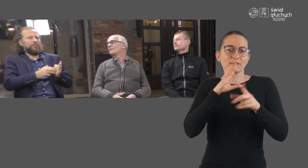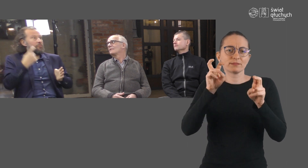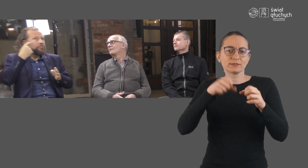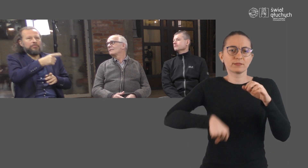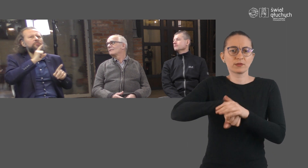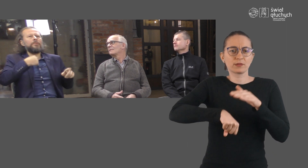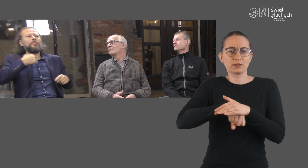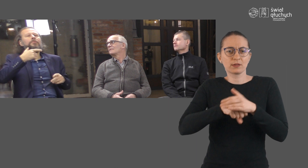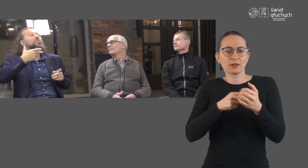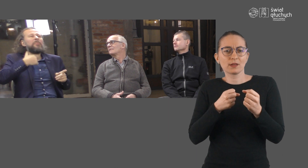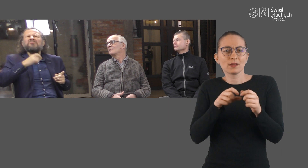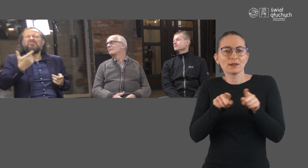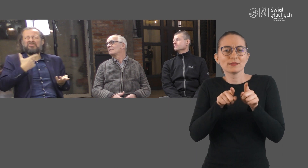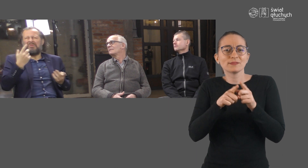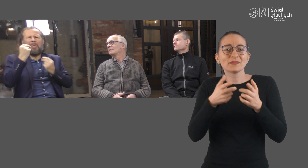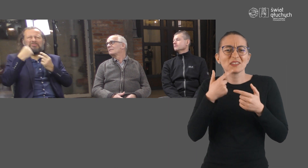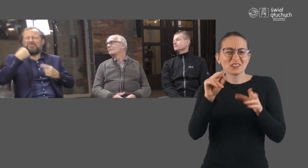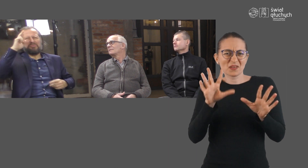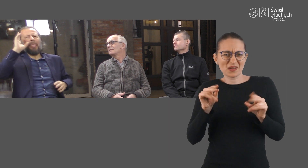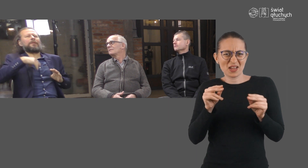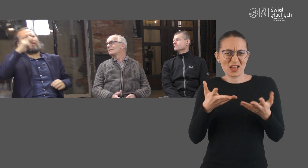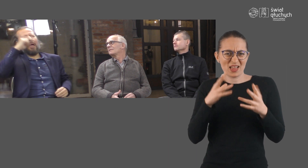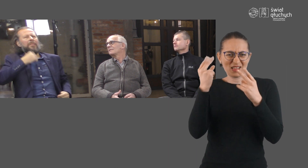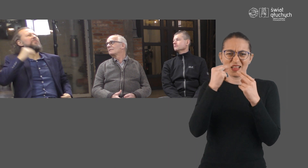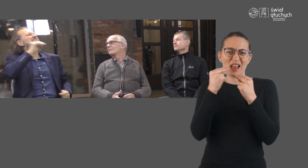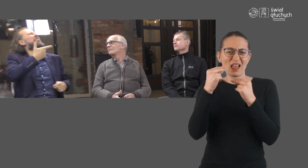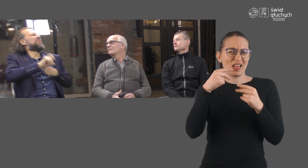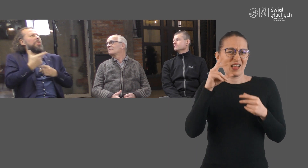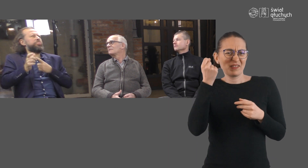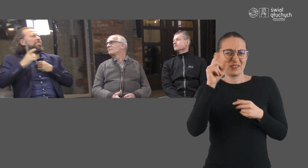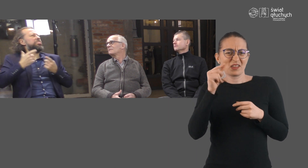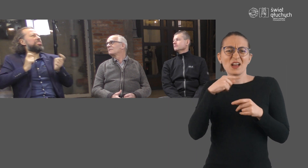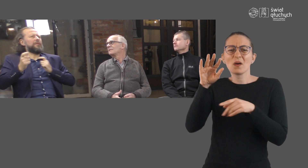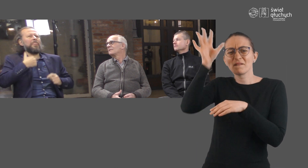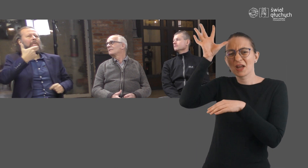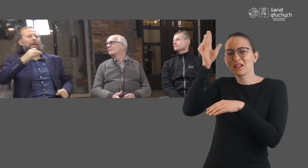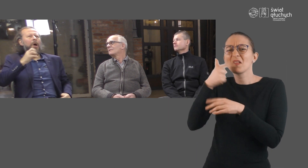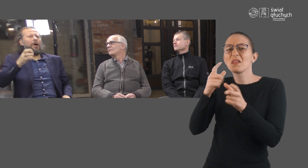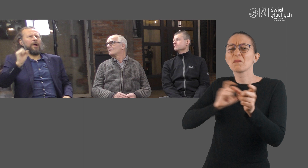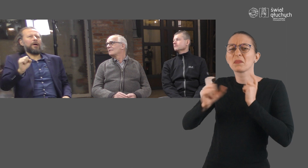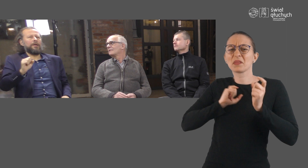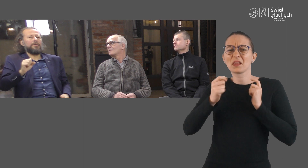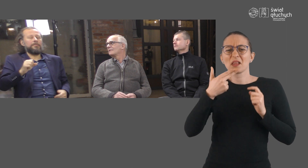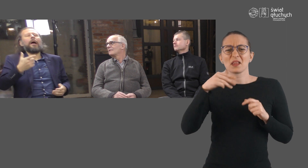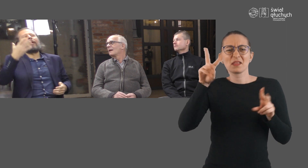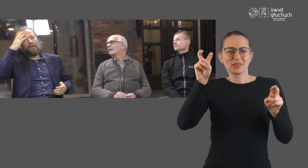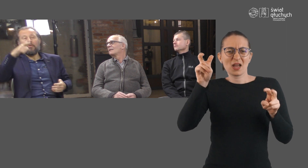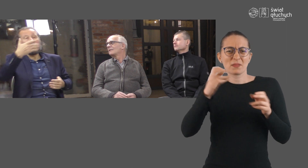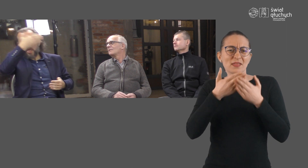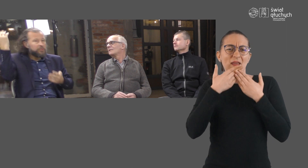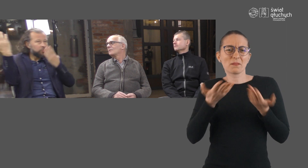Ale no, też byli tacy, którzy mnie wspierali, bo ja byłam bardzo dobrym piłkarzem. Nie rozumiałam, co oni mówią. Pytałam ojca, dlaczego oni mi